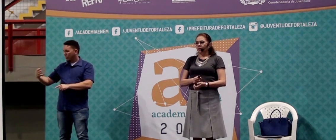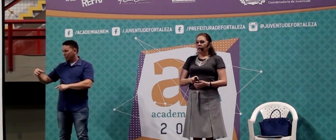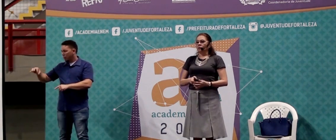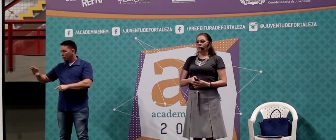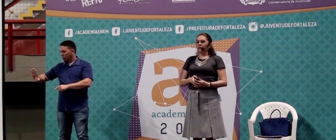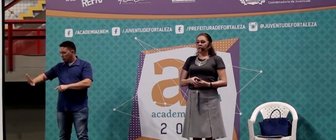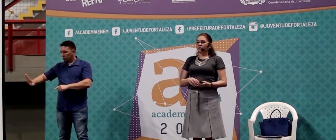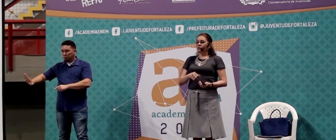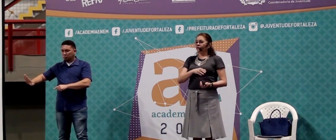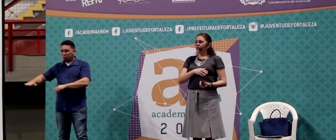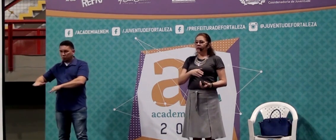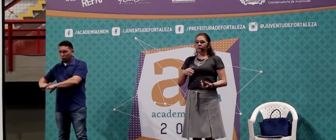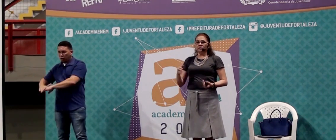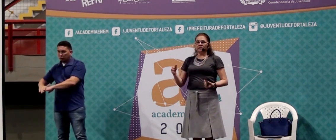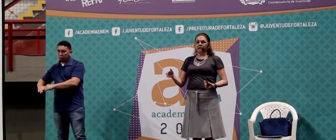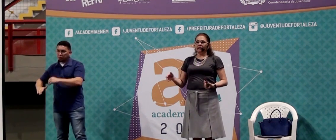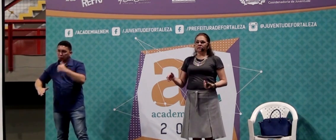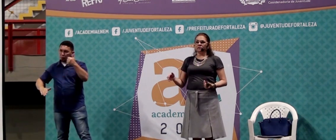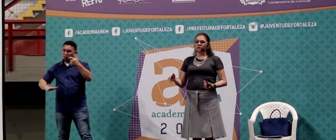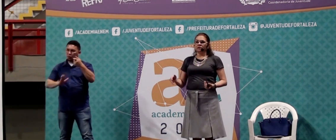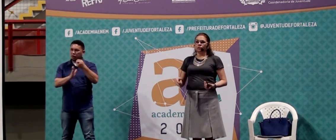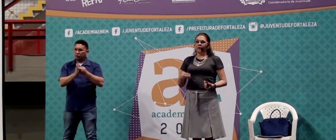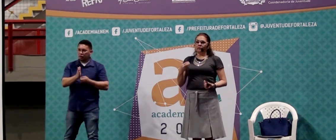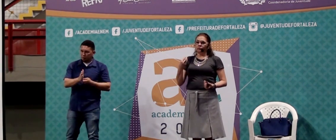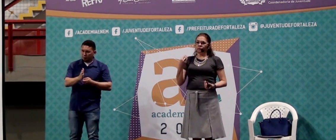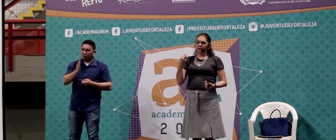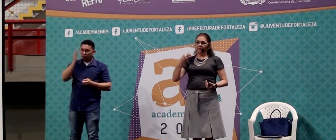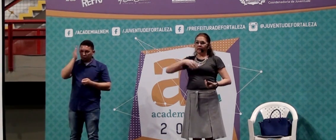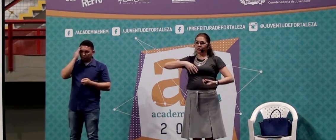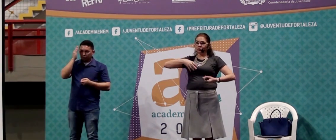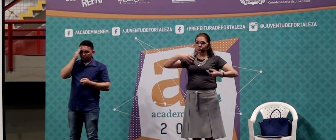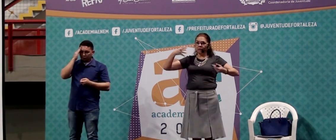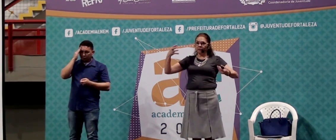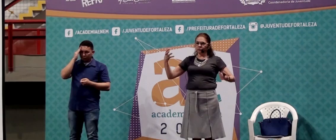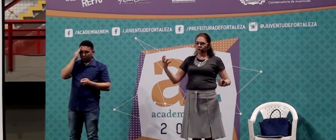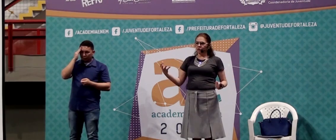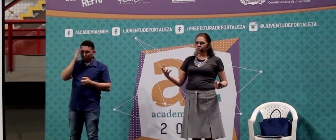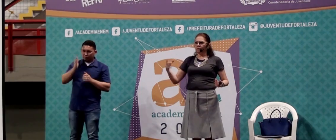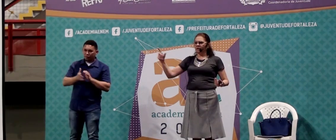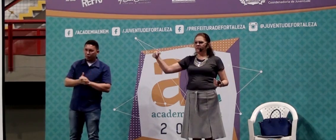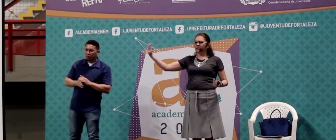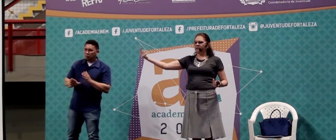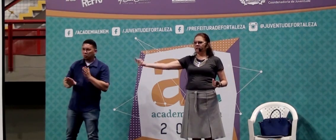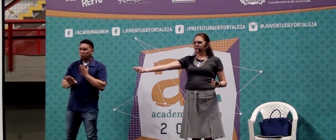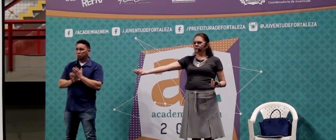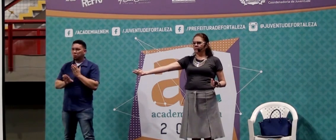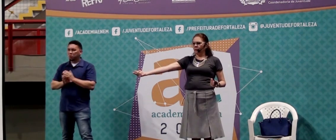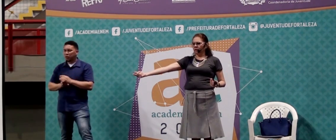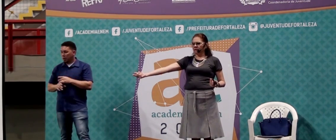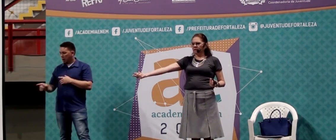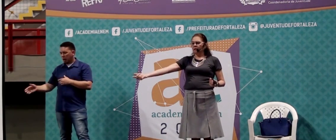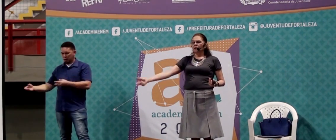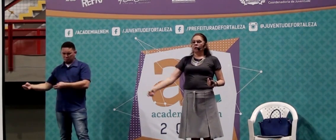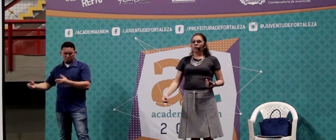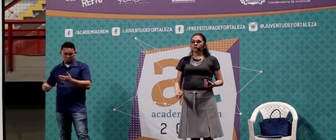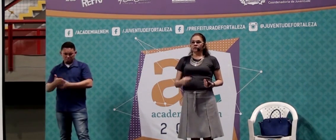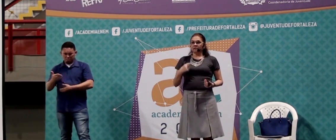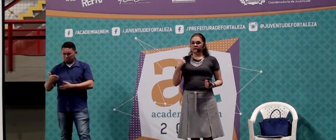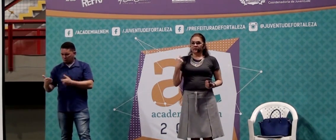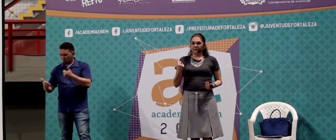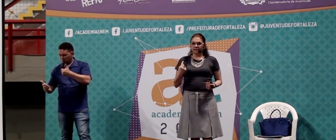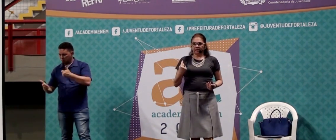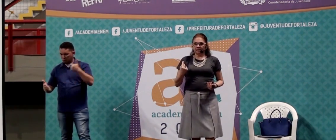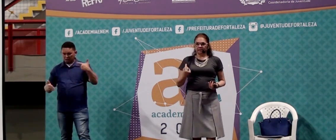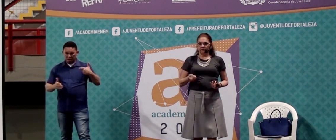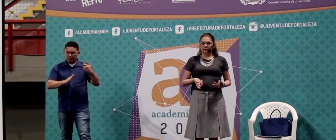depois. Eu conheço vários casos do aluno ter perdido o ano de estudo porque fez a redação depois. Quando